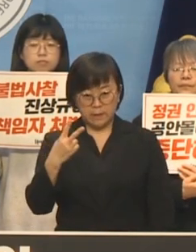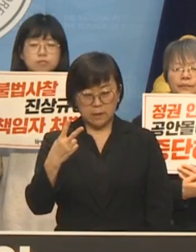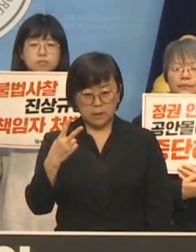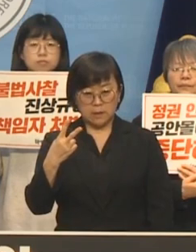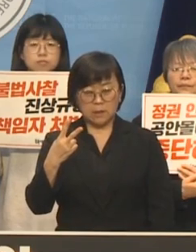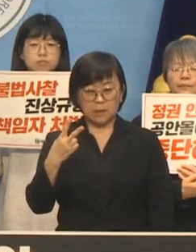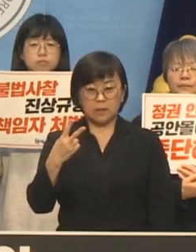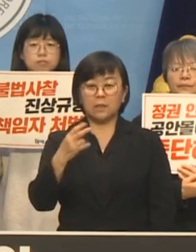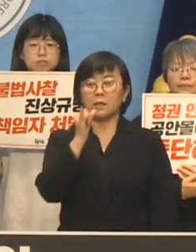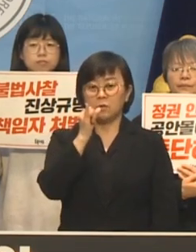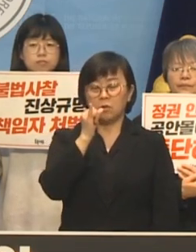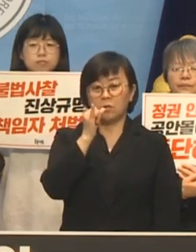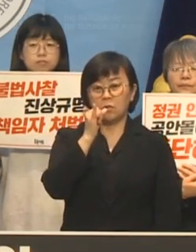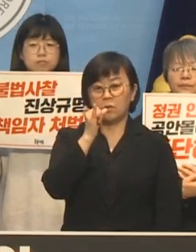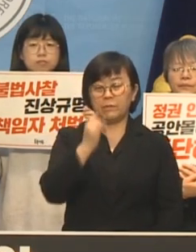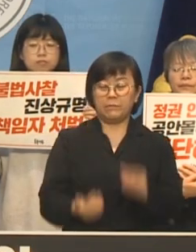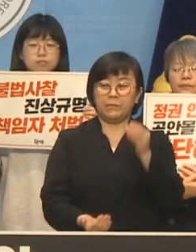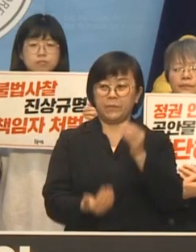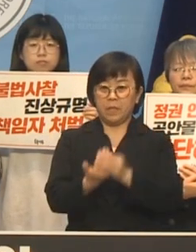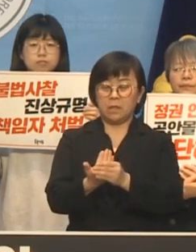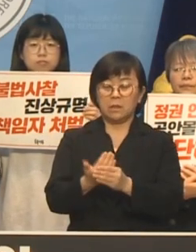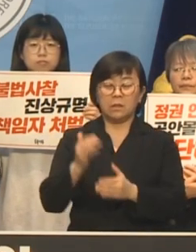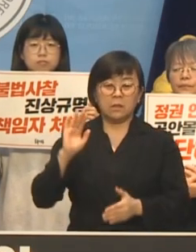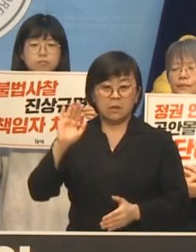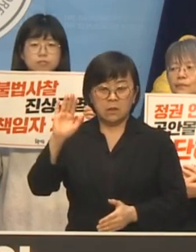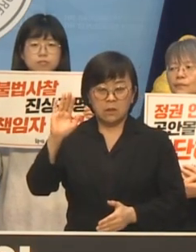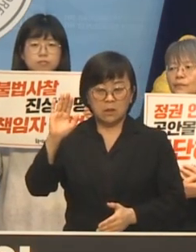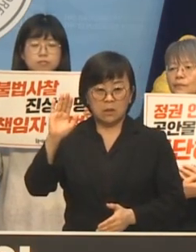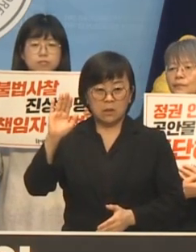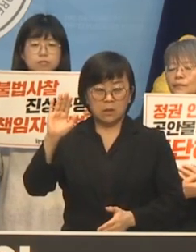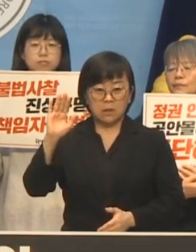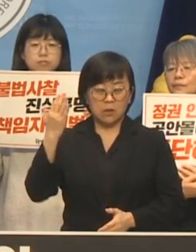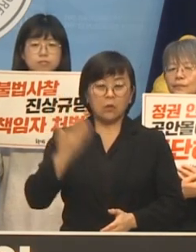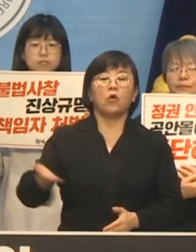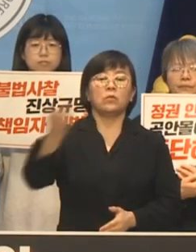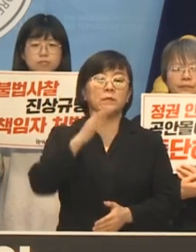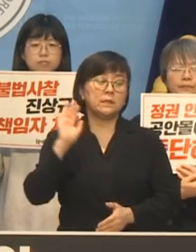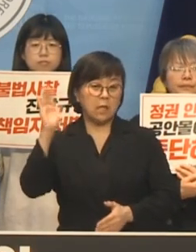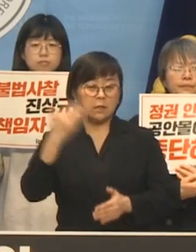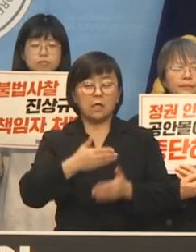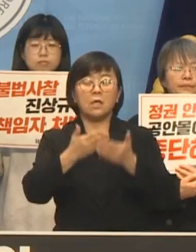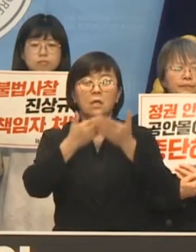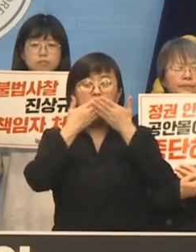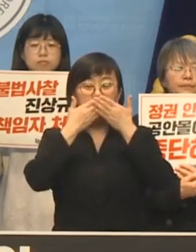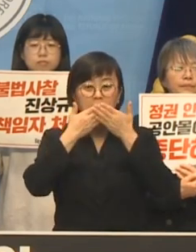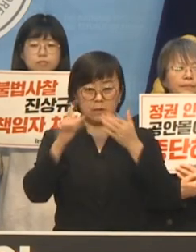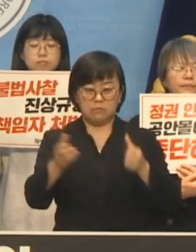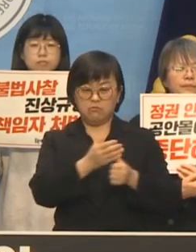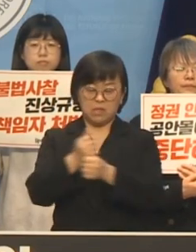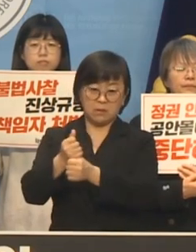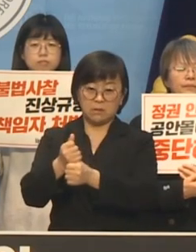것, 여러분 최근 아실 것입니다. 입틀막이라고 우리가 간단히 말하죠.